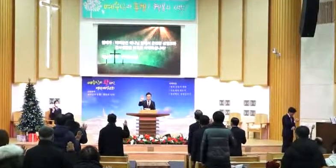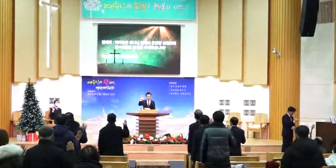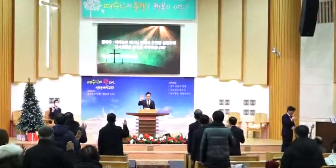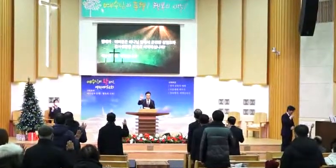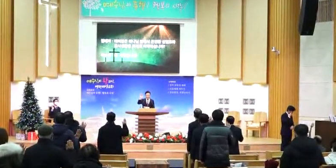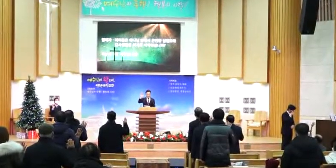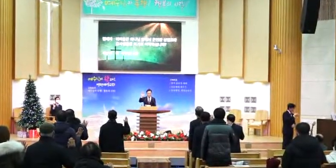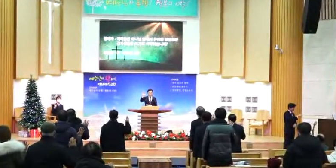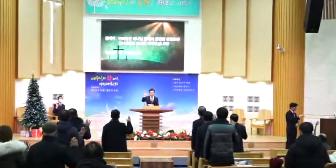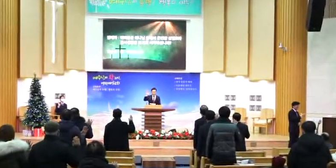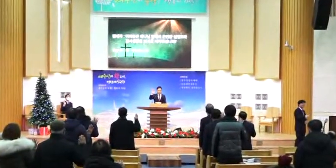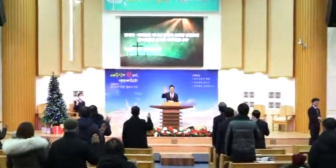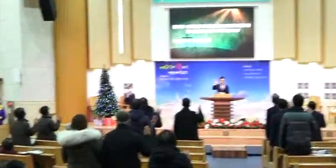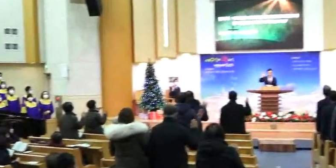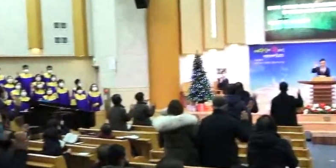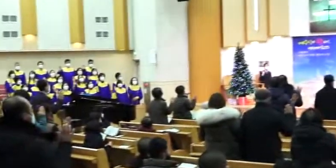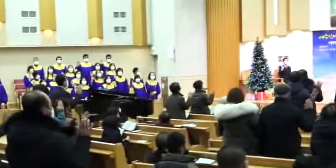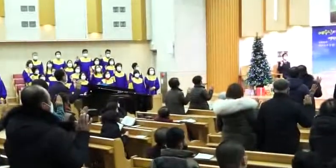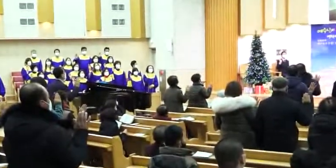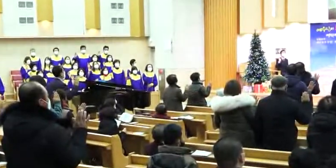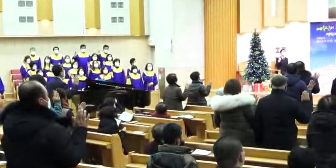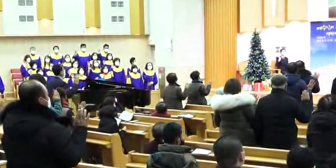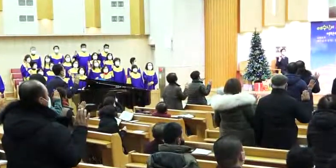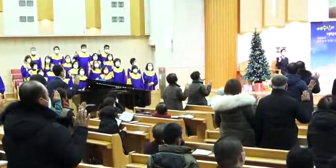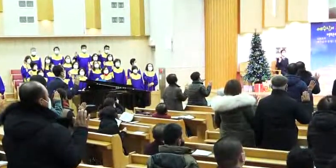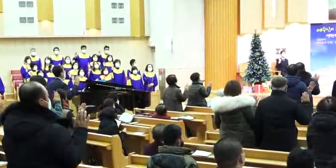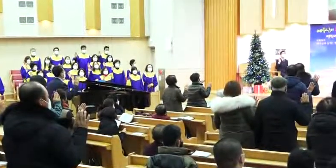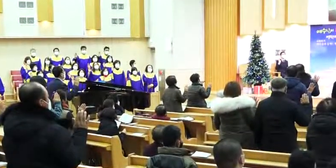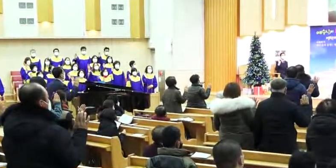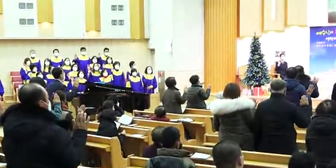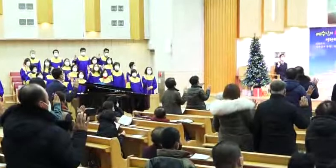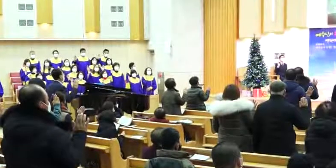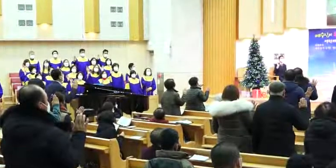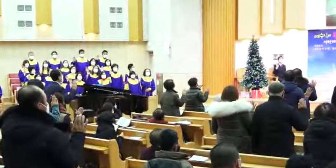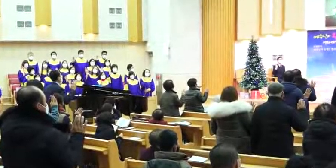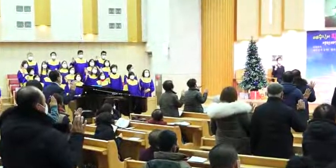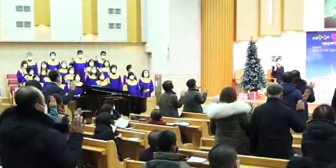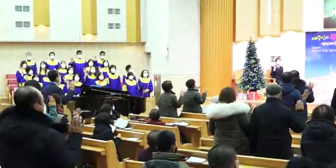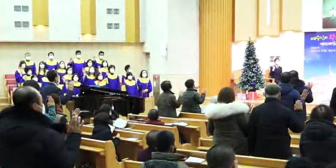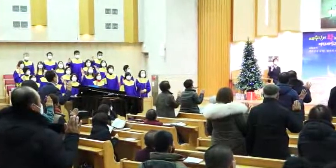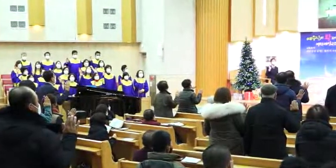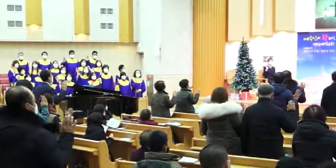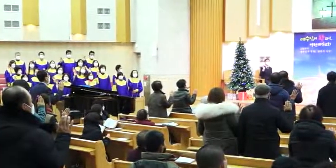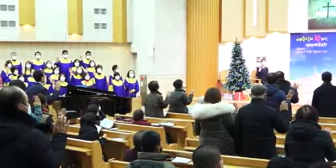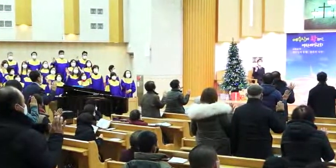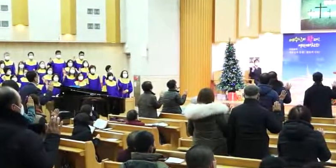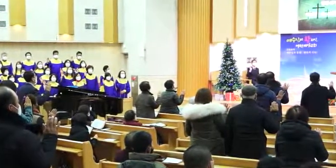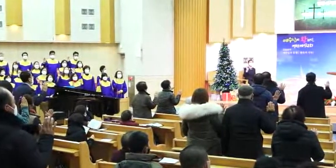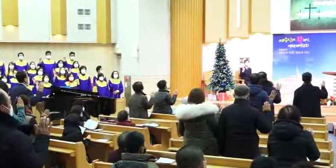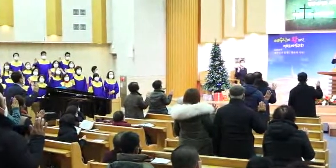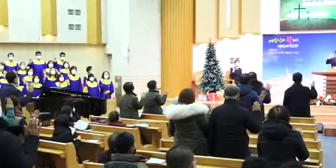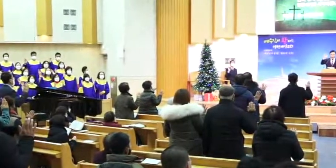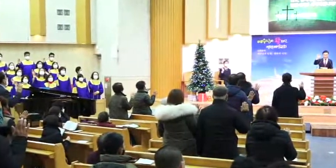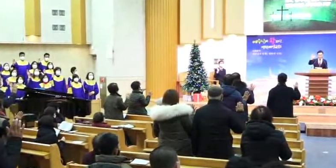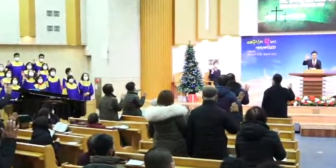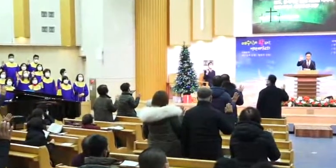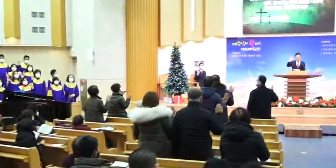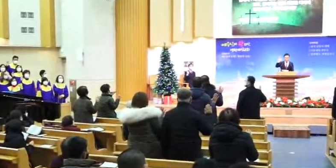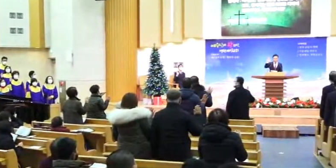사랑합니다. 여러분은 말씀 묵상과 성경 통독, 기도, 전도, 봉사하는 일에 최선을